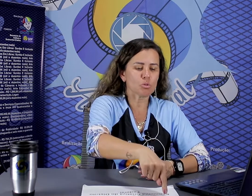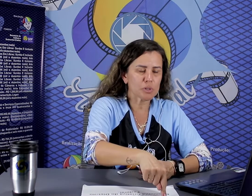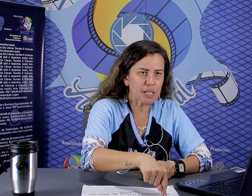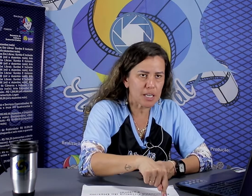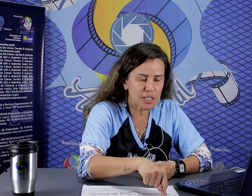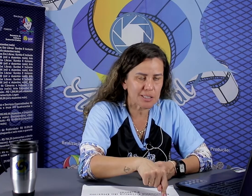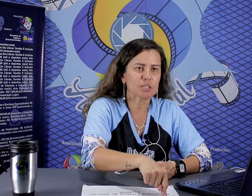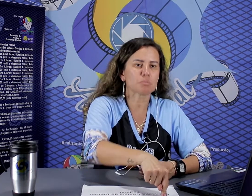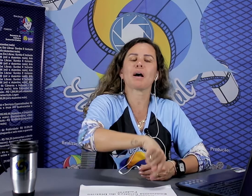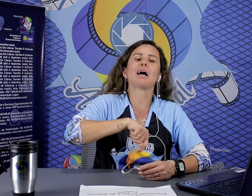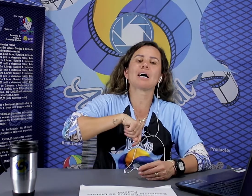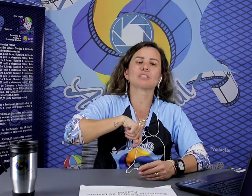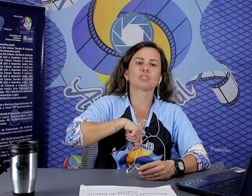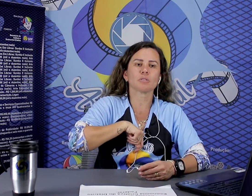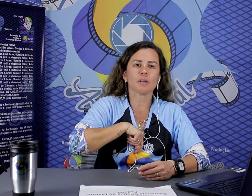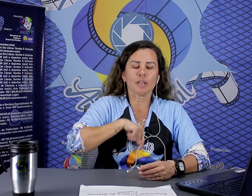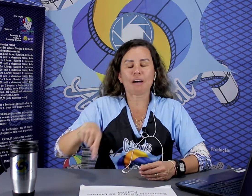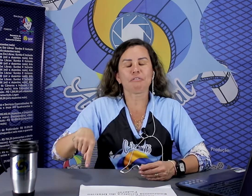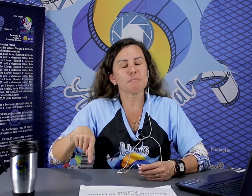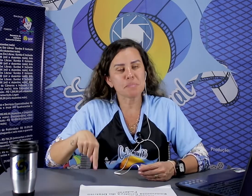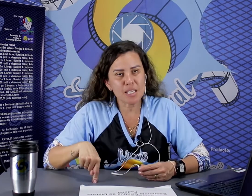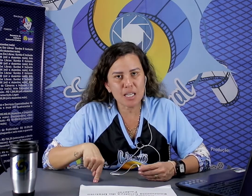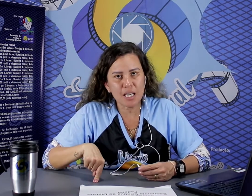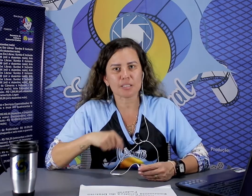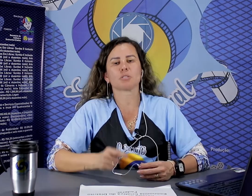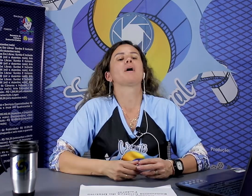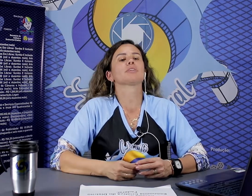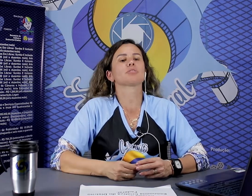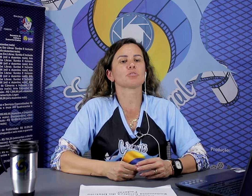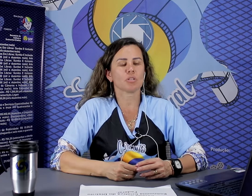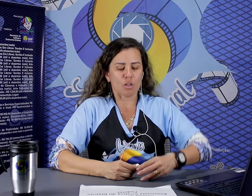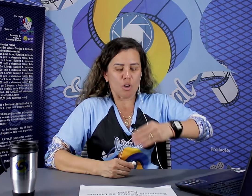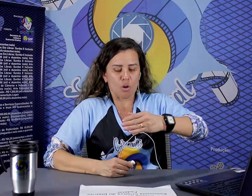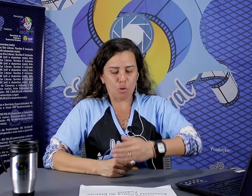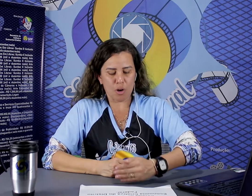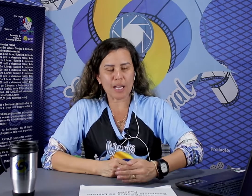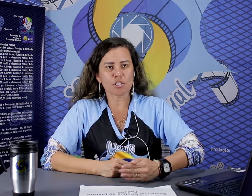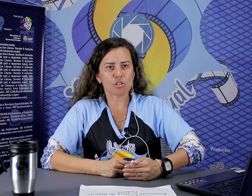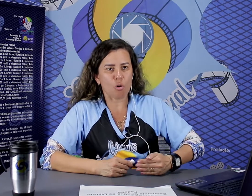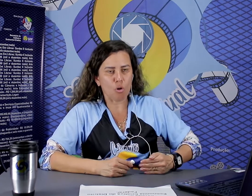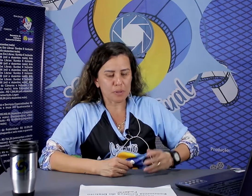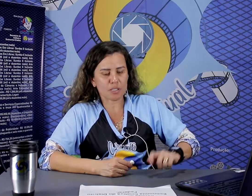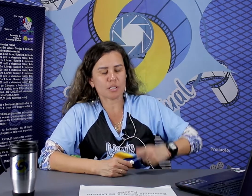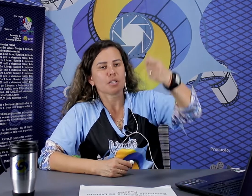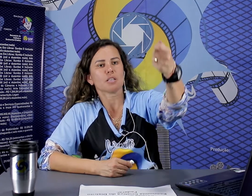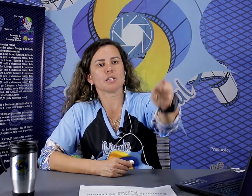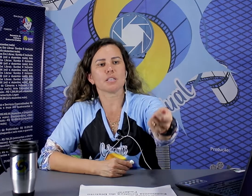da igreja esse espaço, a família esse espaço. Colocar a lista de compras e dar para